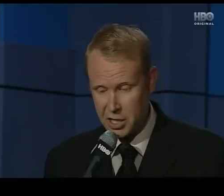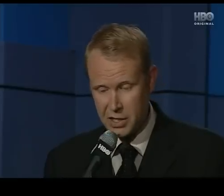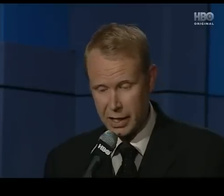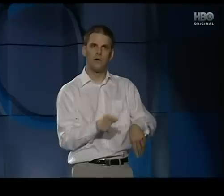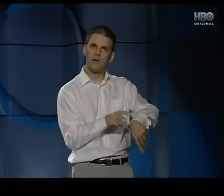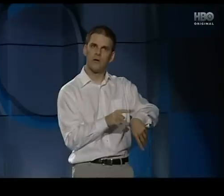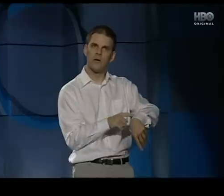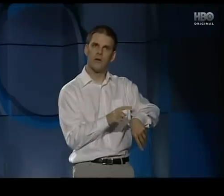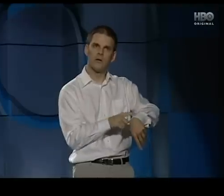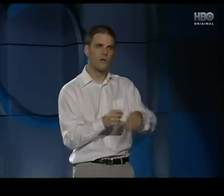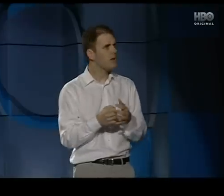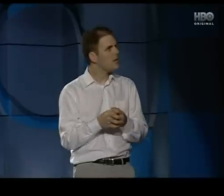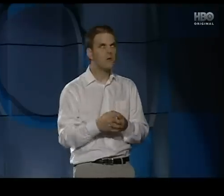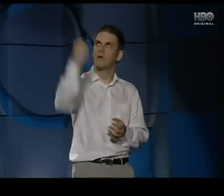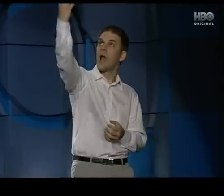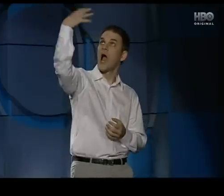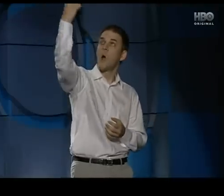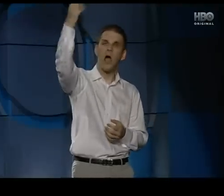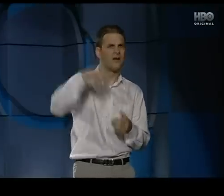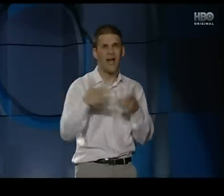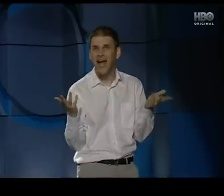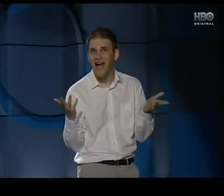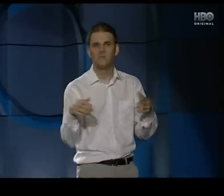na čas, kdy se hvězda ukázala.